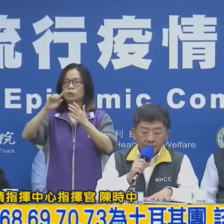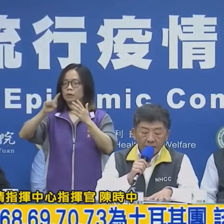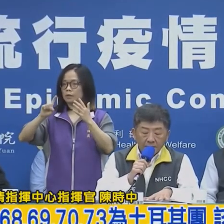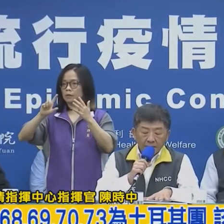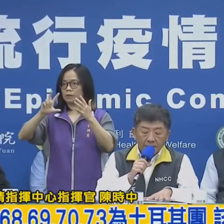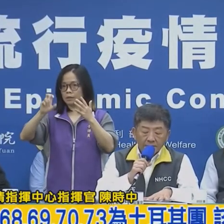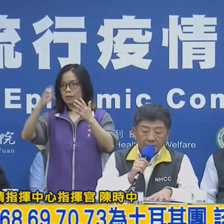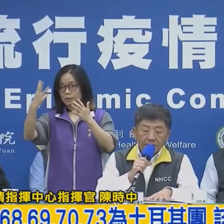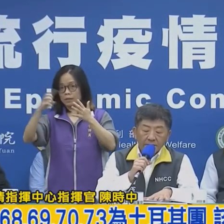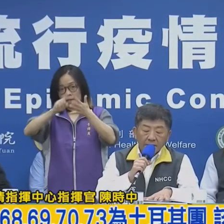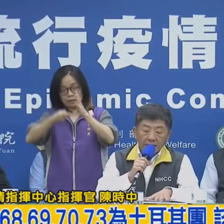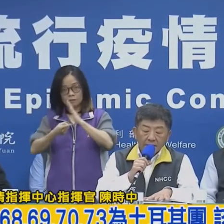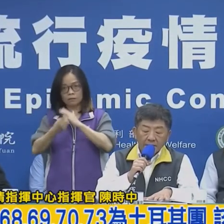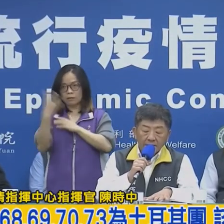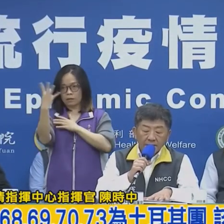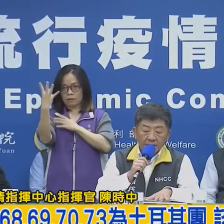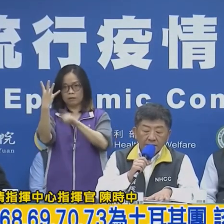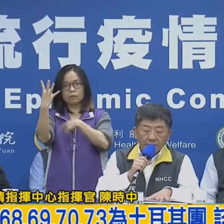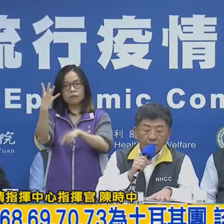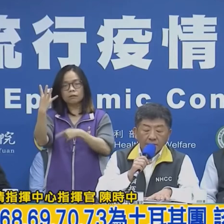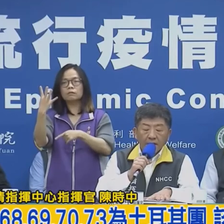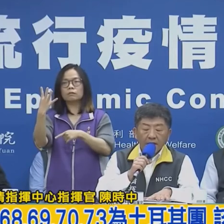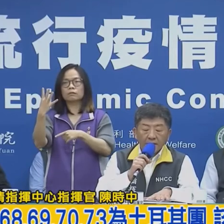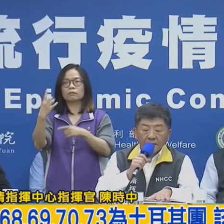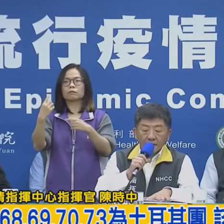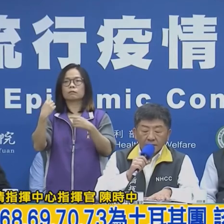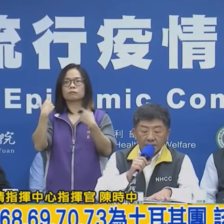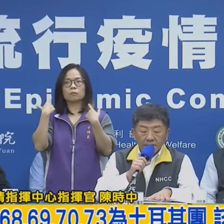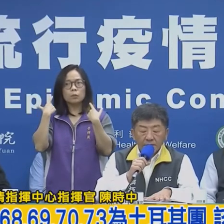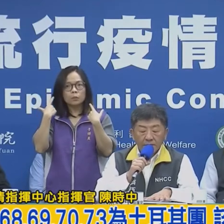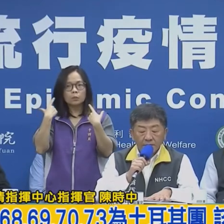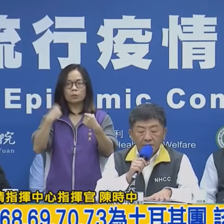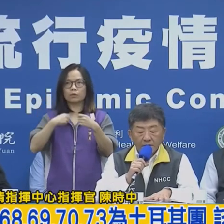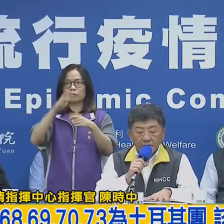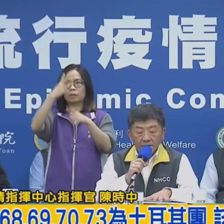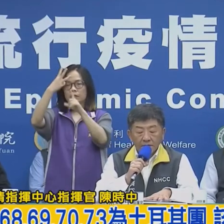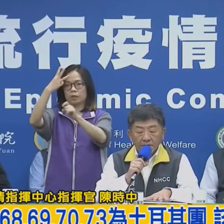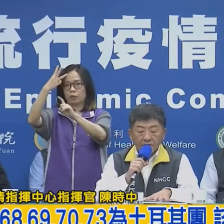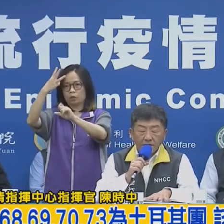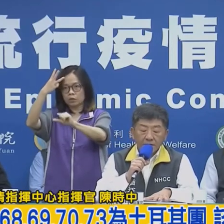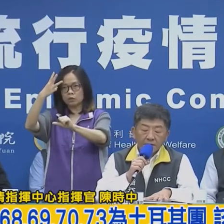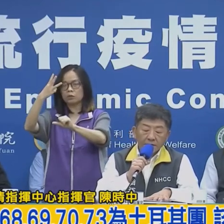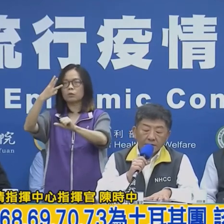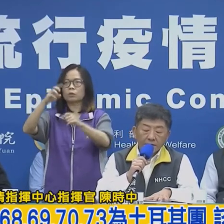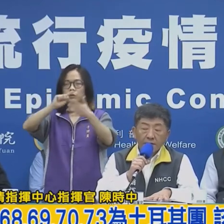68、69、70、73，这四个案例其实就跟我们原来从3月15号